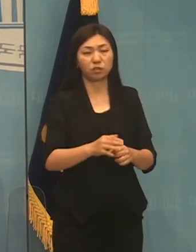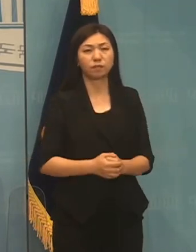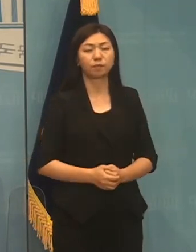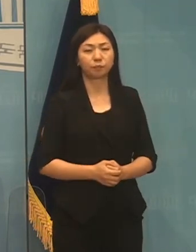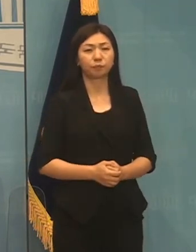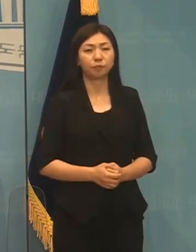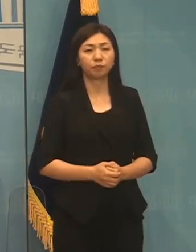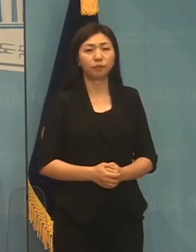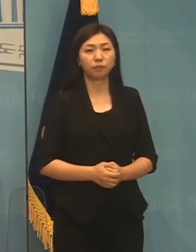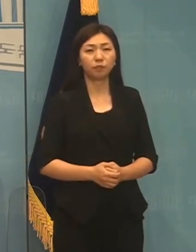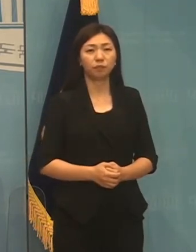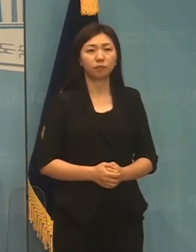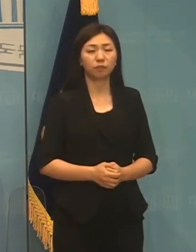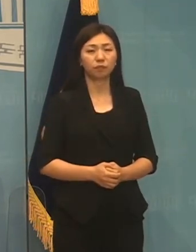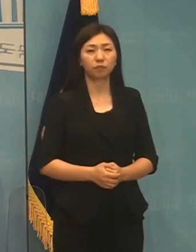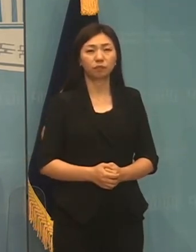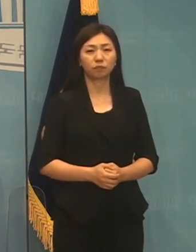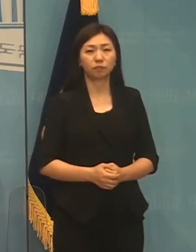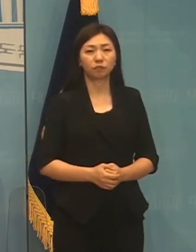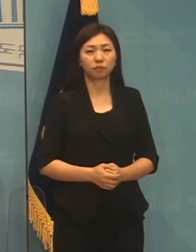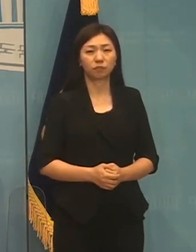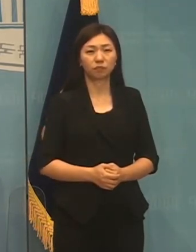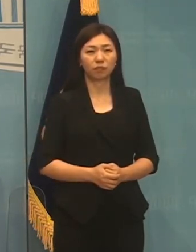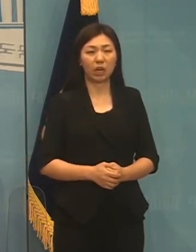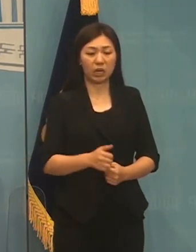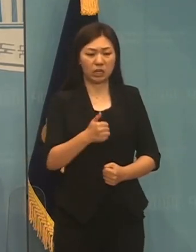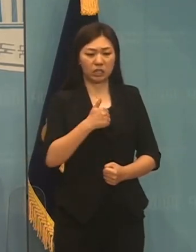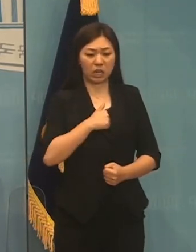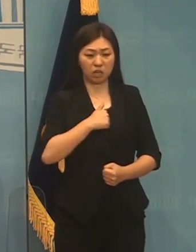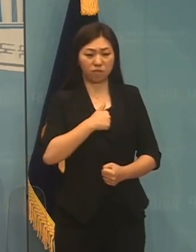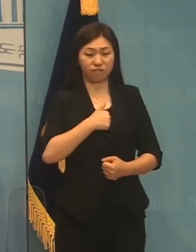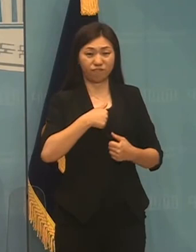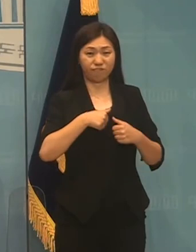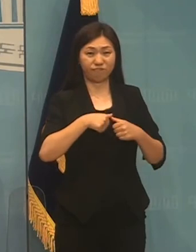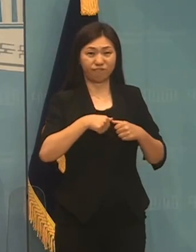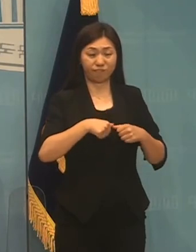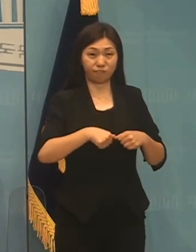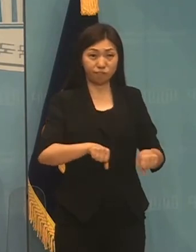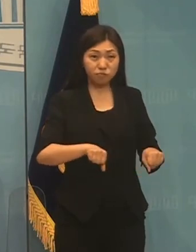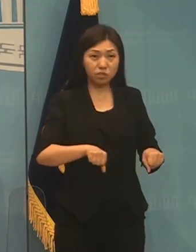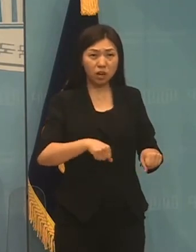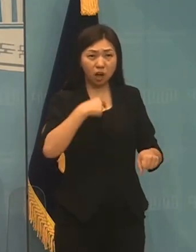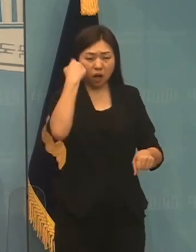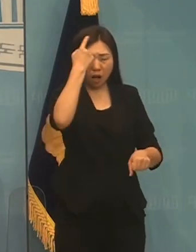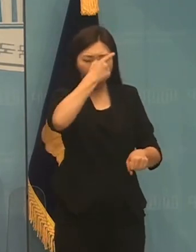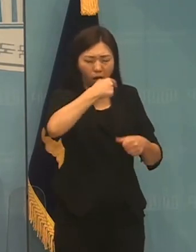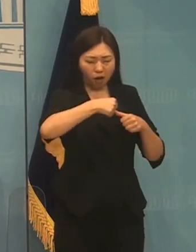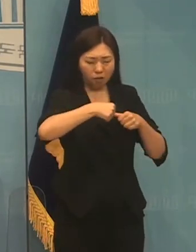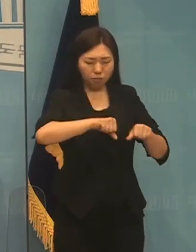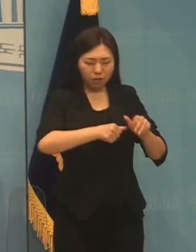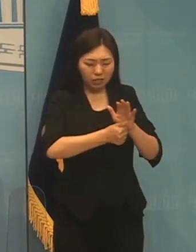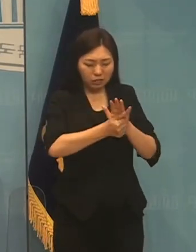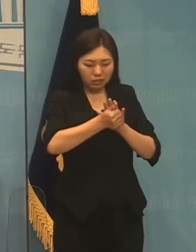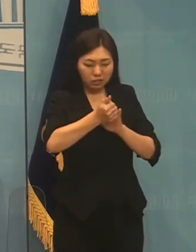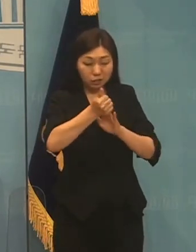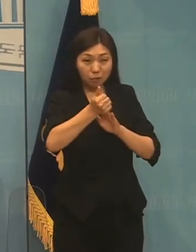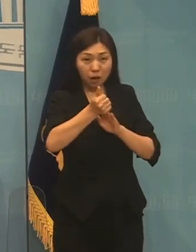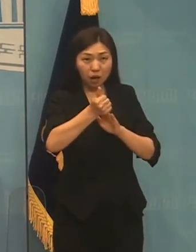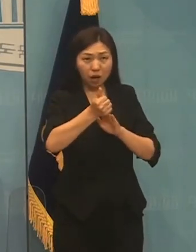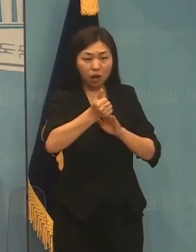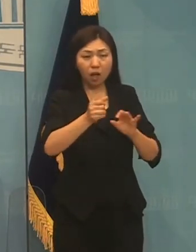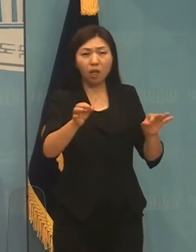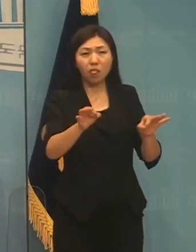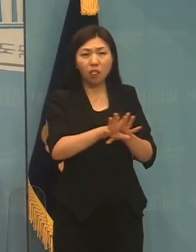반신일이 다되도록 우겨진 자존심과 사라진 희망 앞에 눈물 짓던 국민은